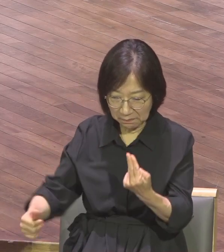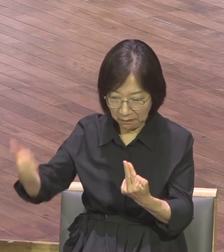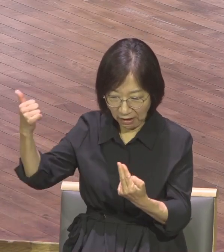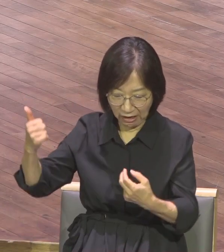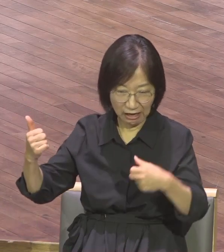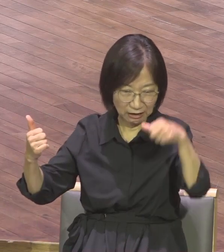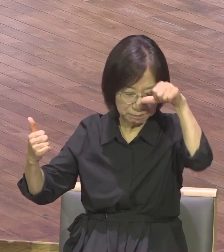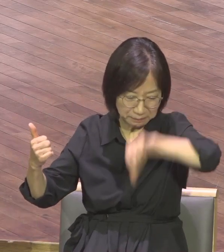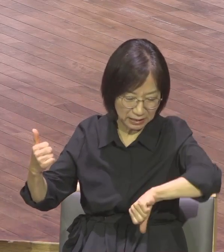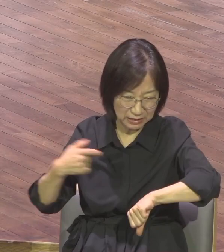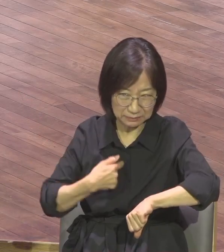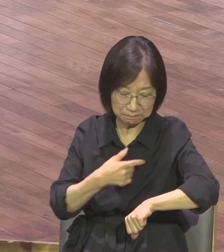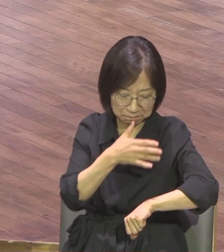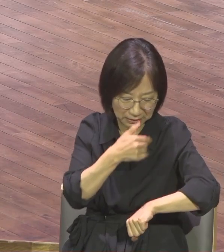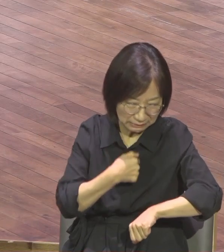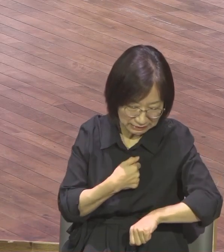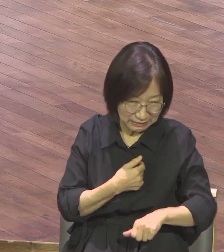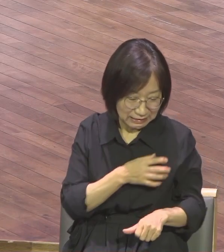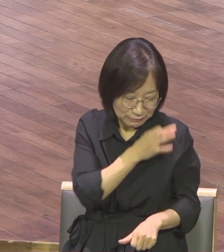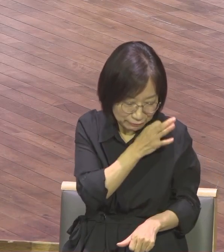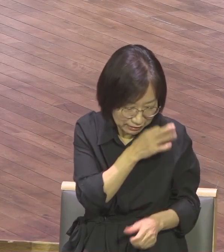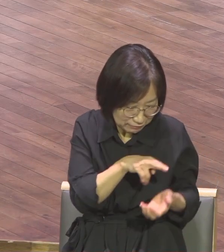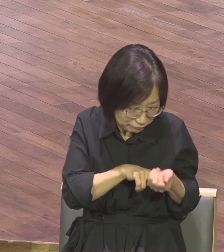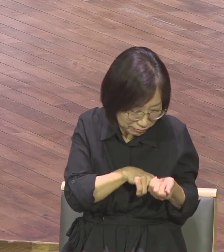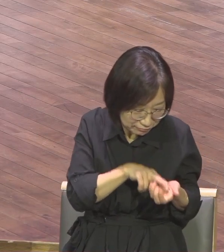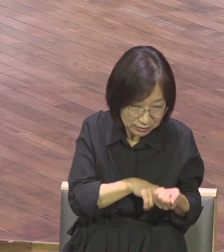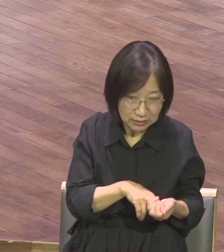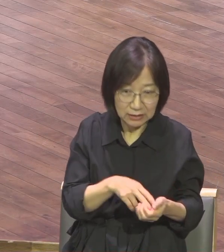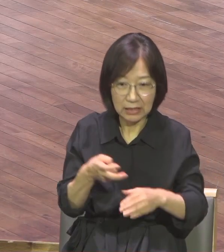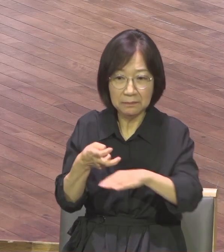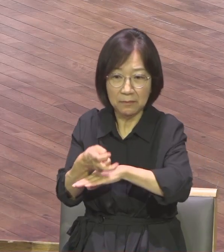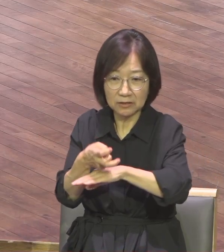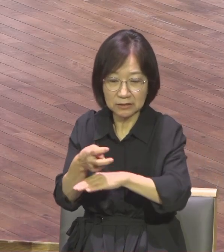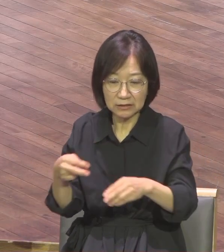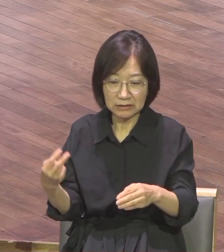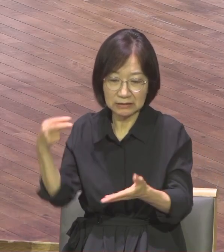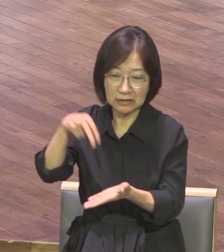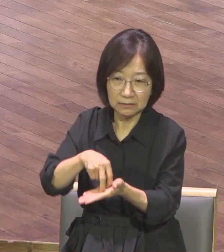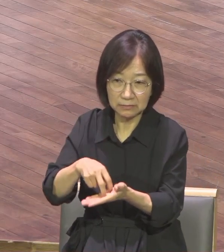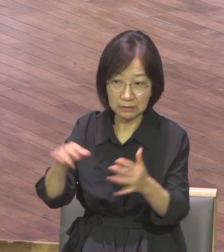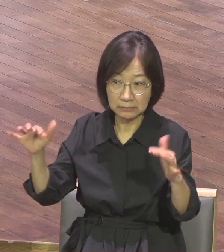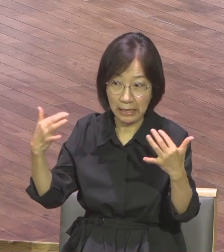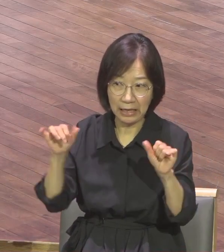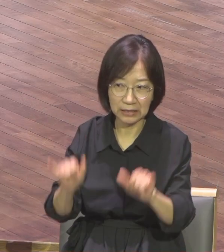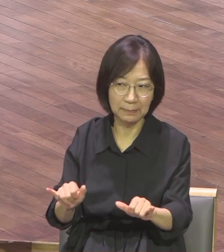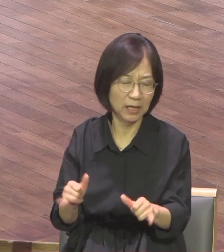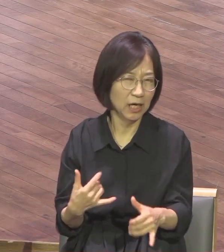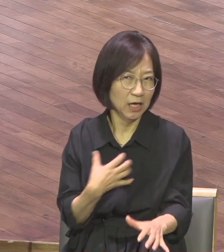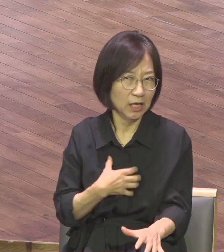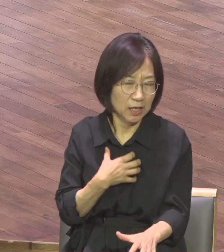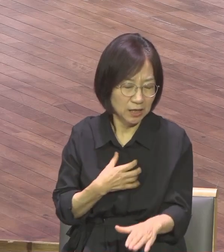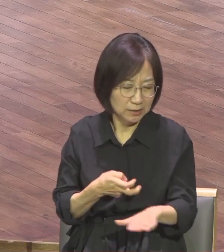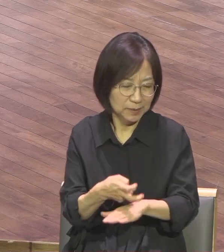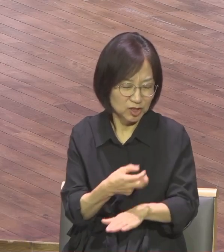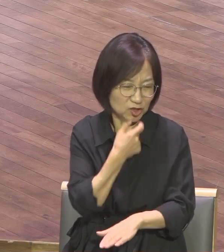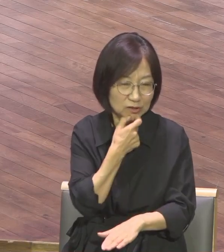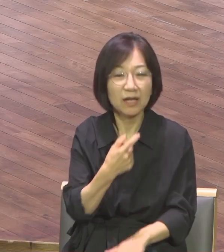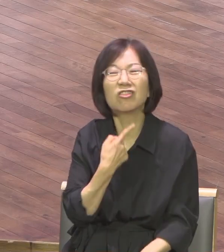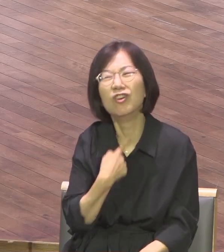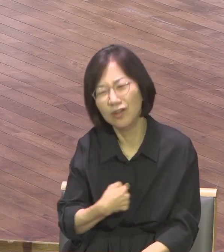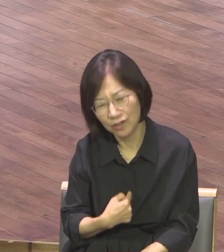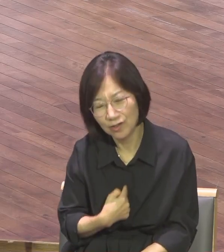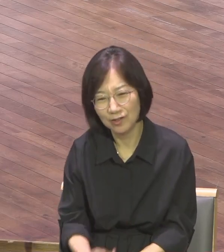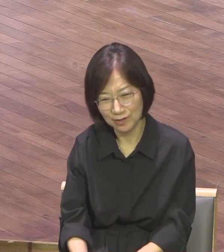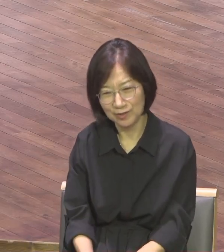차도 버스도 못 탔단 말이요. 사람 쳐다보지도 못했다니까요. 믿거나 말거나. 실제로 그랬어요.